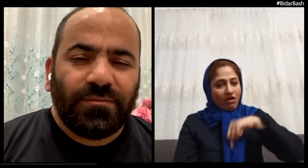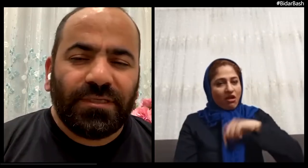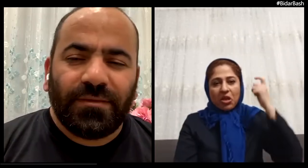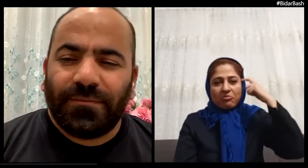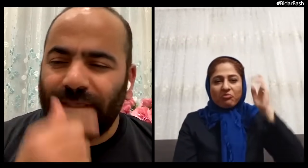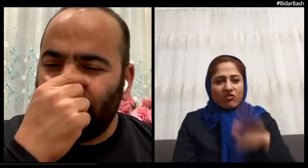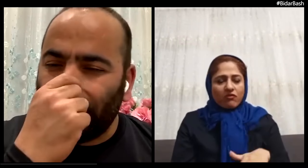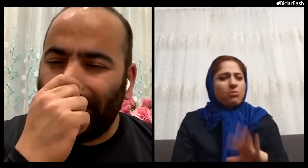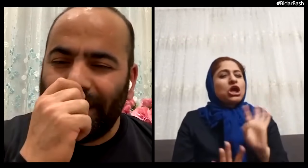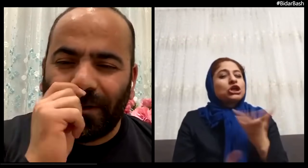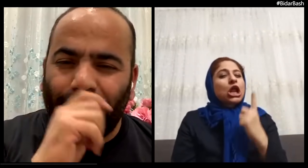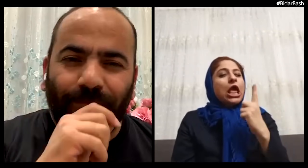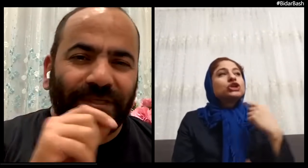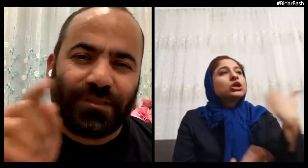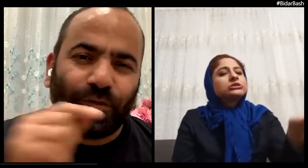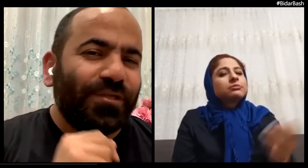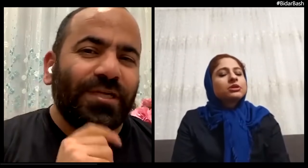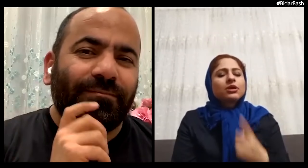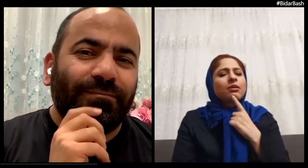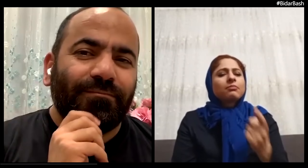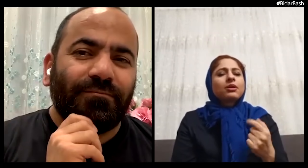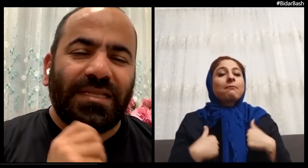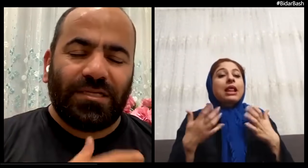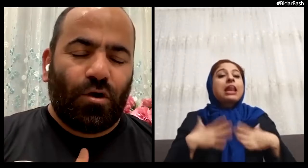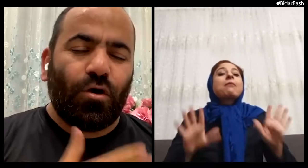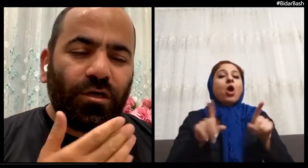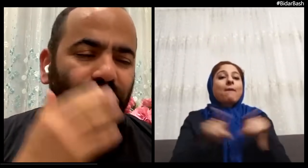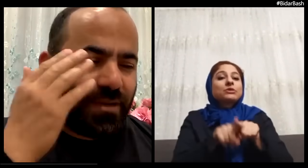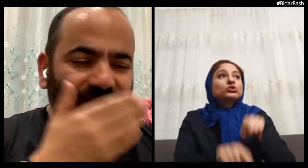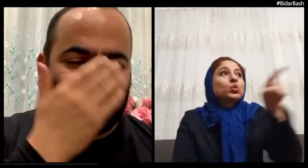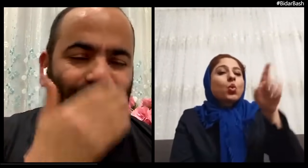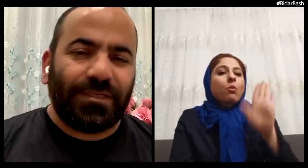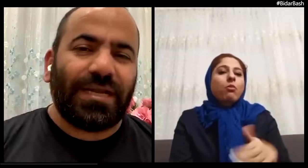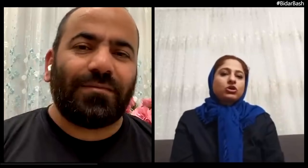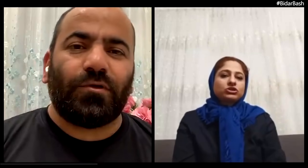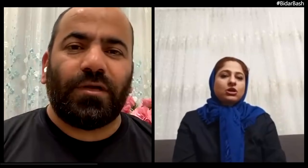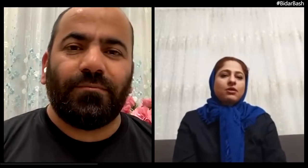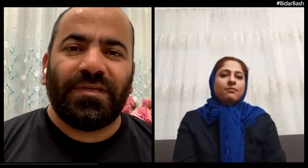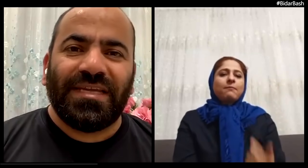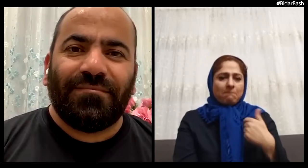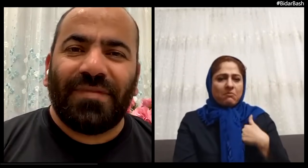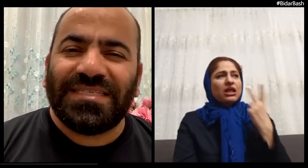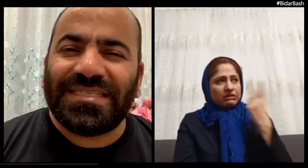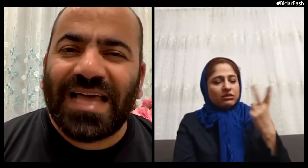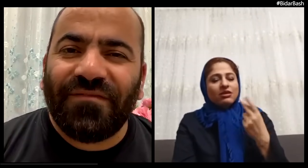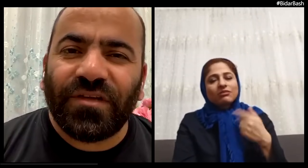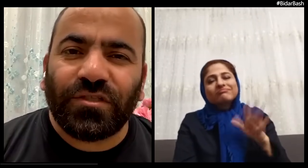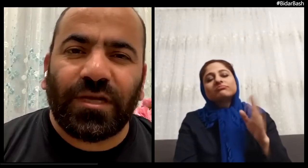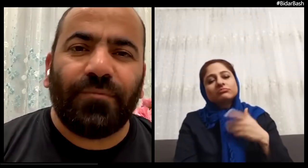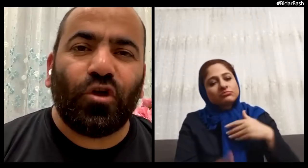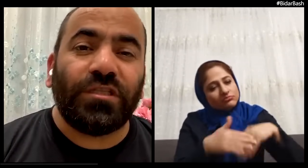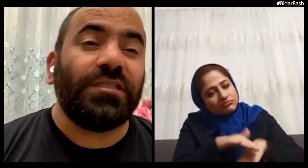چرا اجازه میده؟ میگه خب من نمیخوام مثل تو بشم، من آقایی دارم زیستیبیلی رد میکنم، من